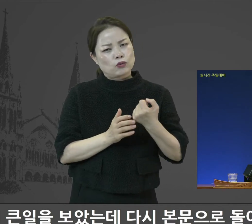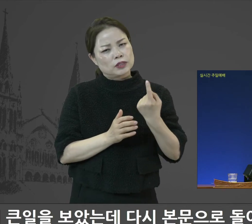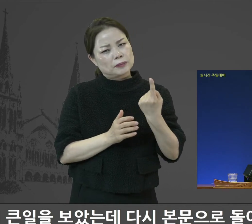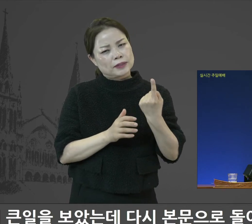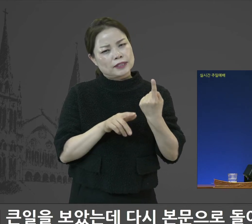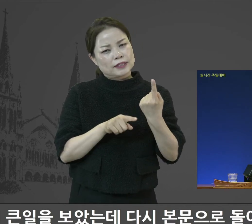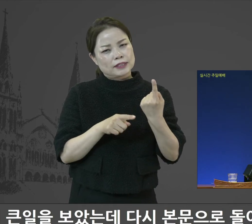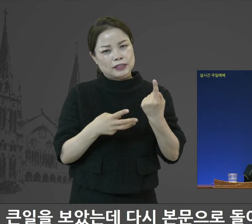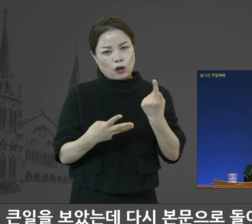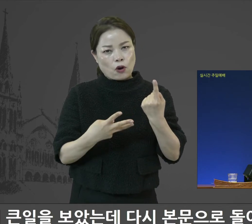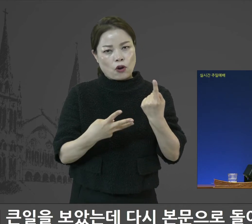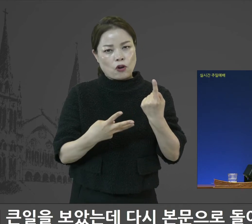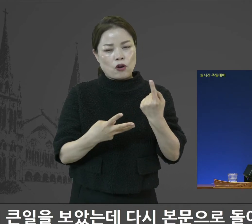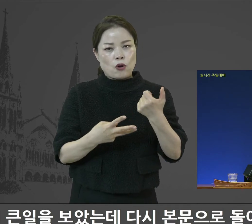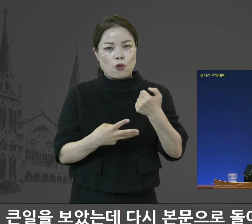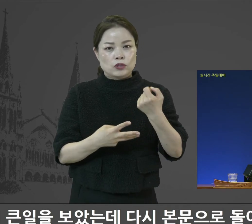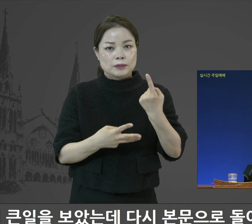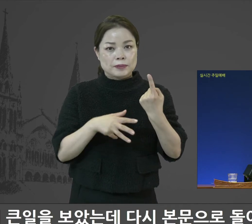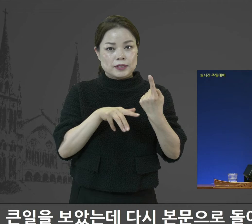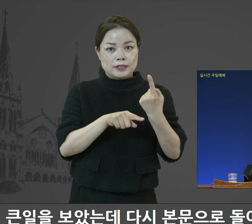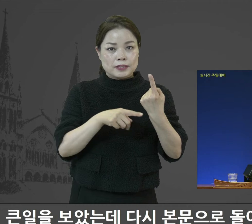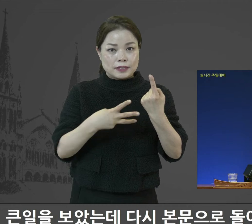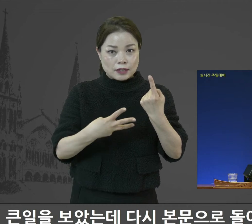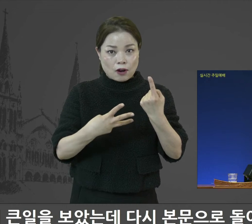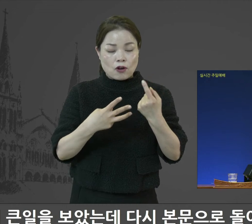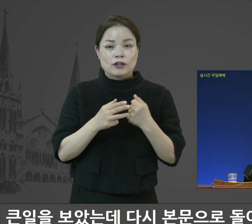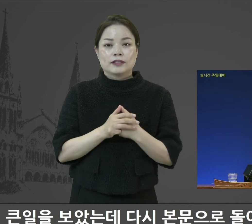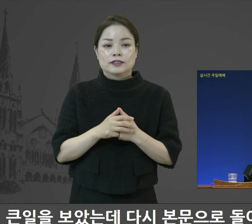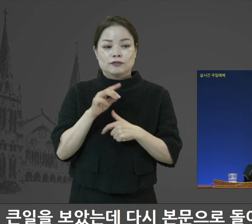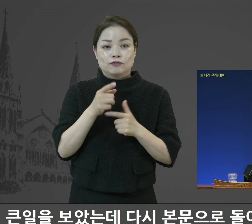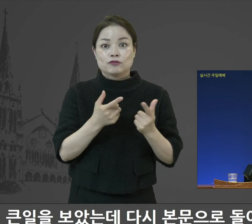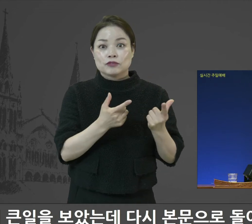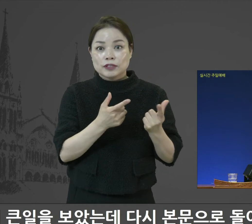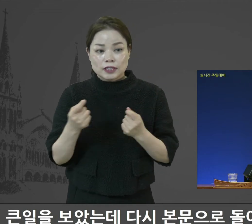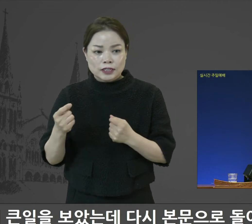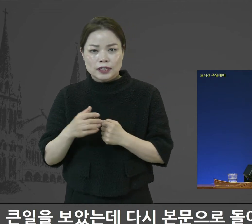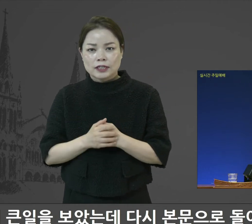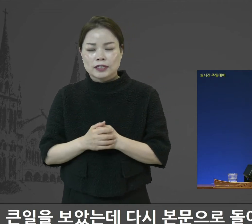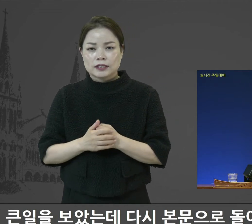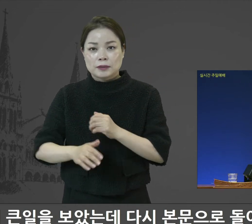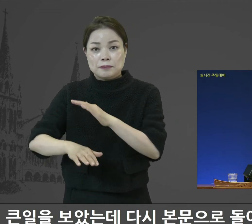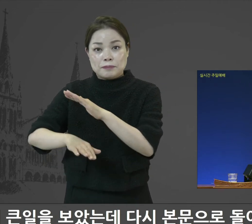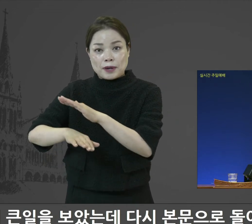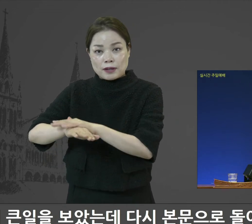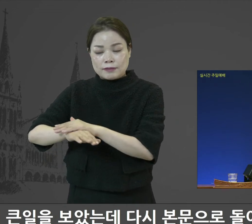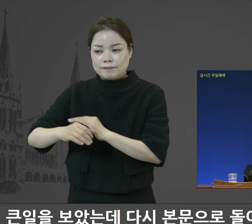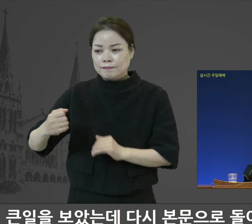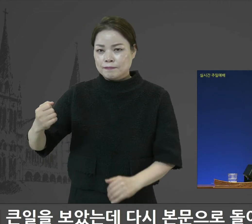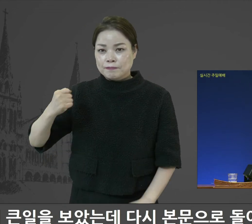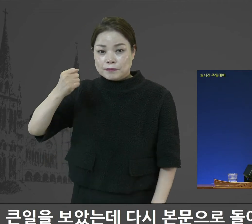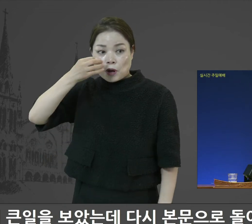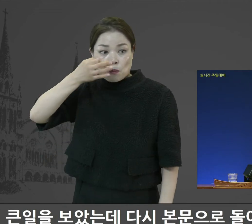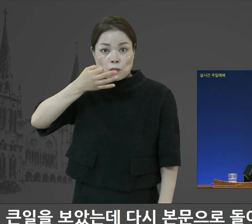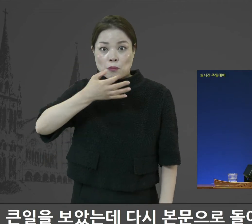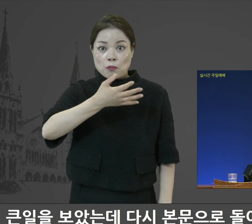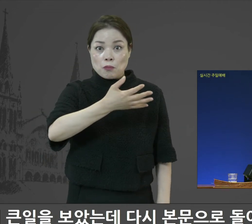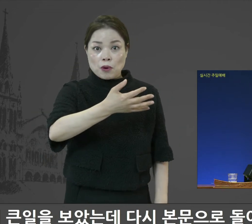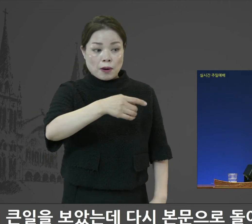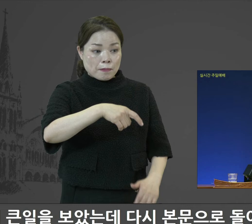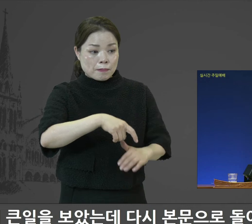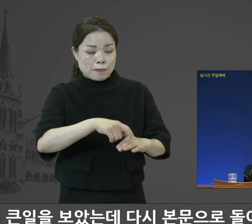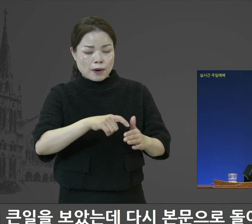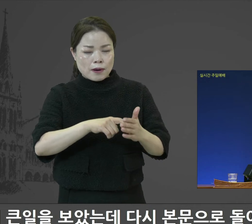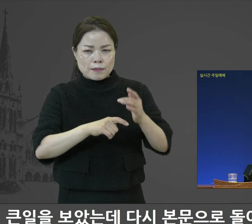51절입니다. 51절 보겠습니다. 51절 같이 읽습니다. 그의 팔로 힘을 보이사